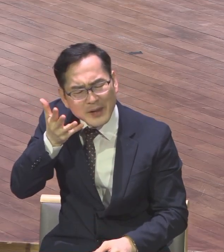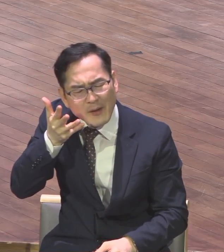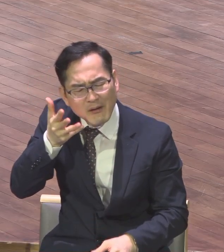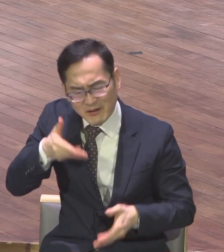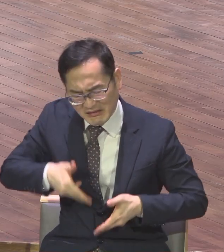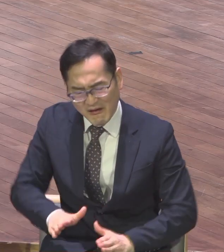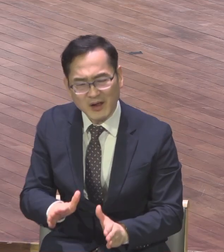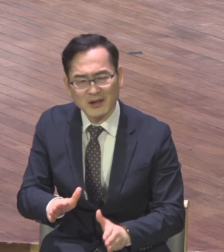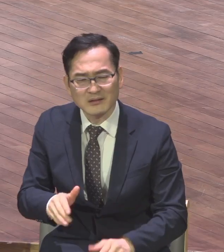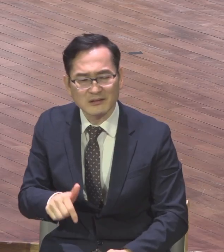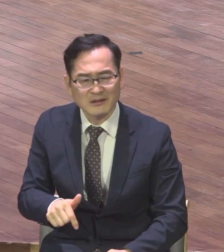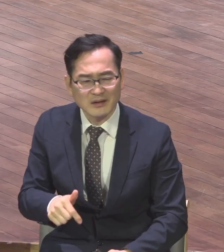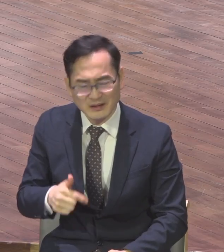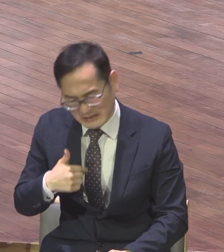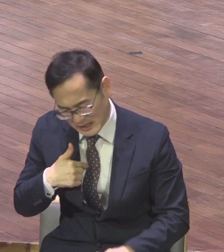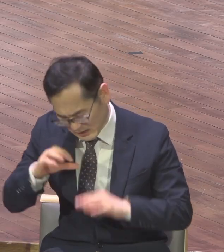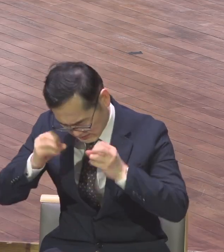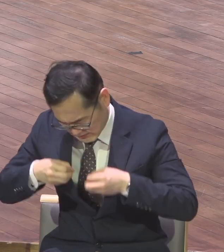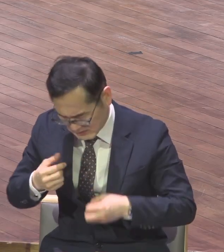보이셨다.